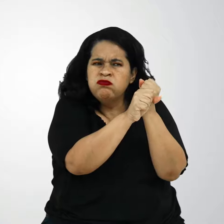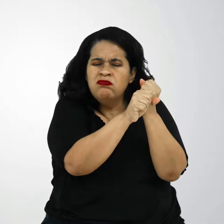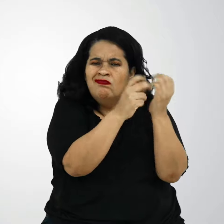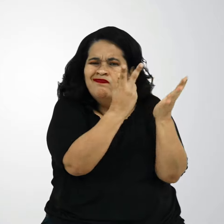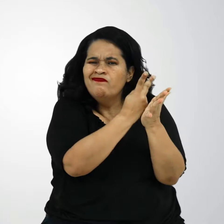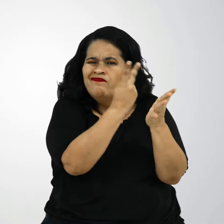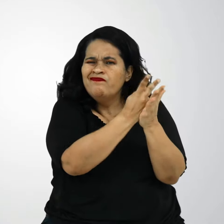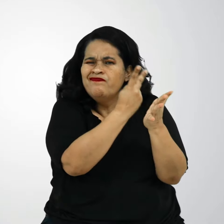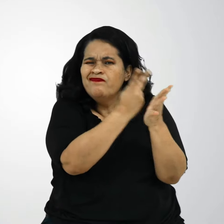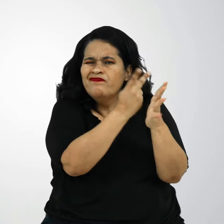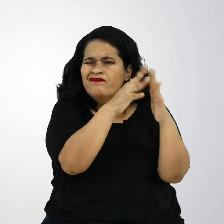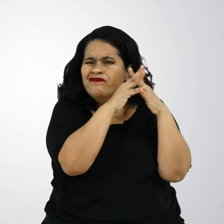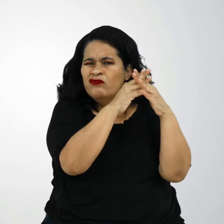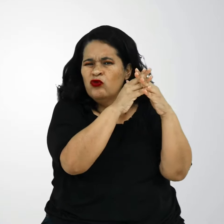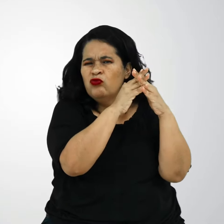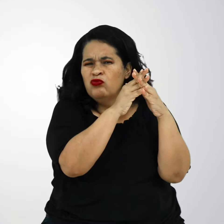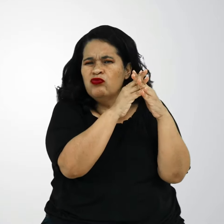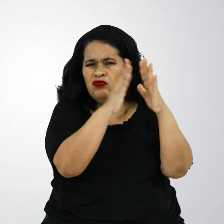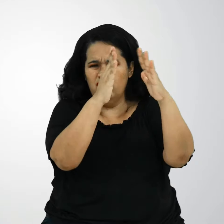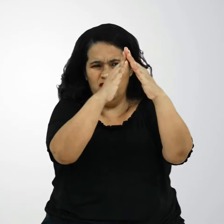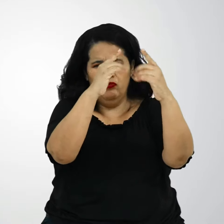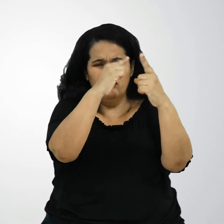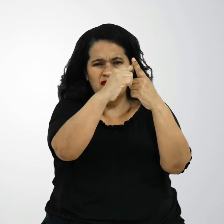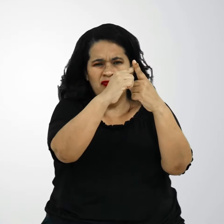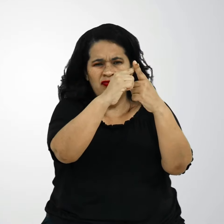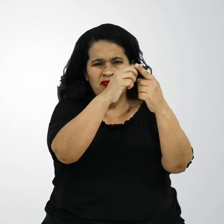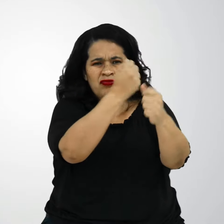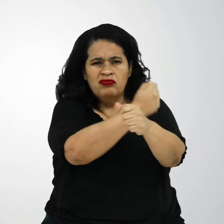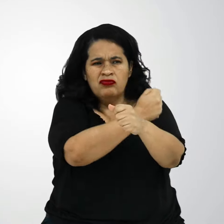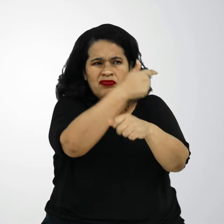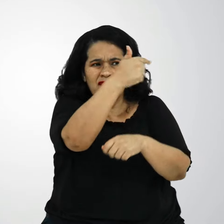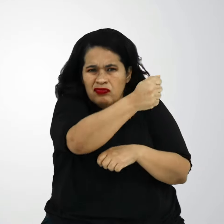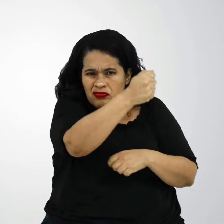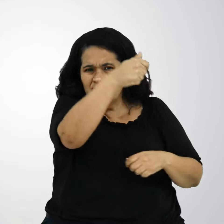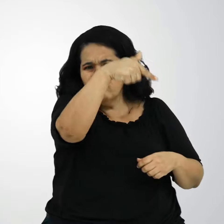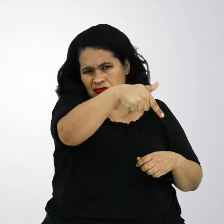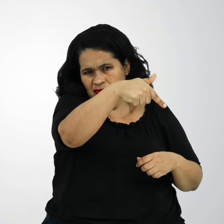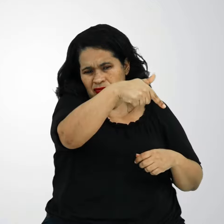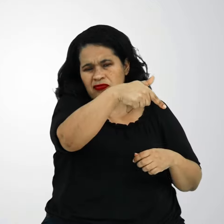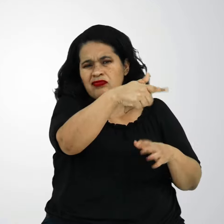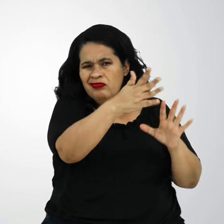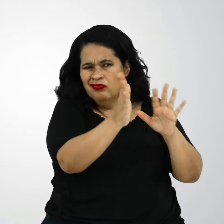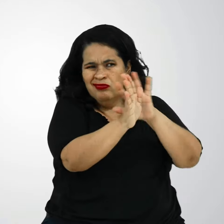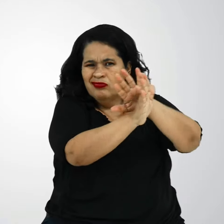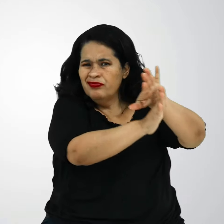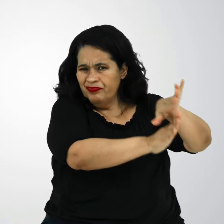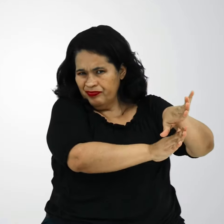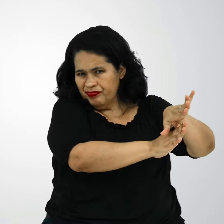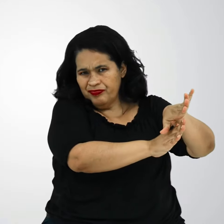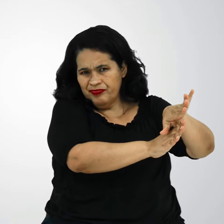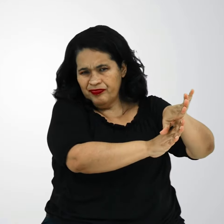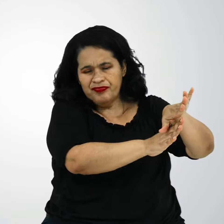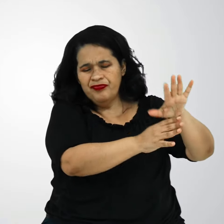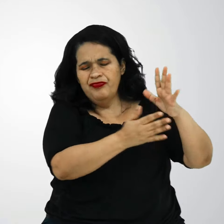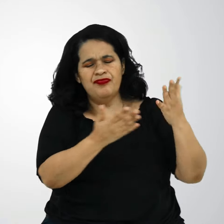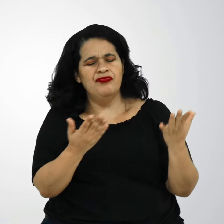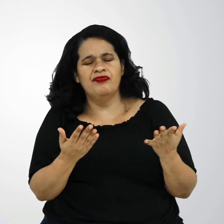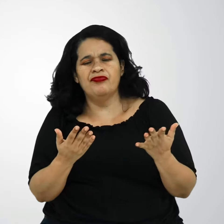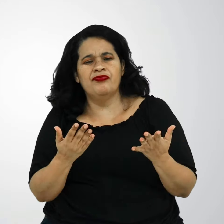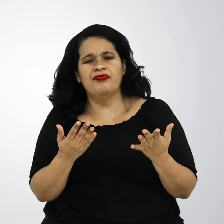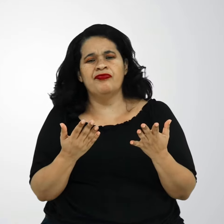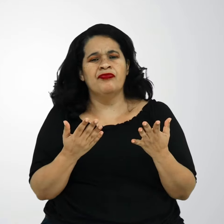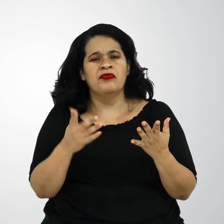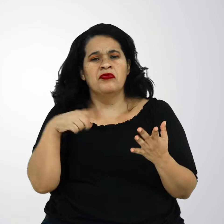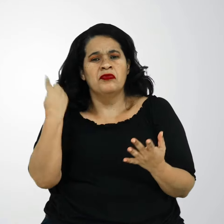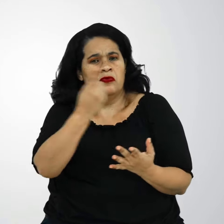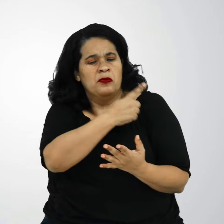uma complicação da data. Tem que colocar o Estevão na história também para... tem que pôr o Estevão, tem que incluir o Estevão nessa história